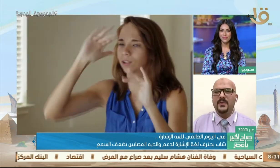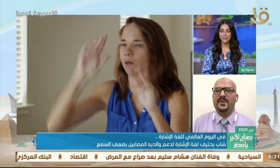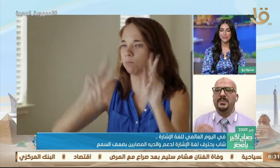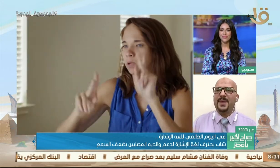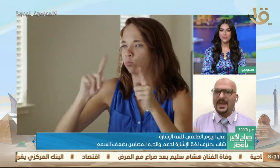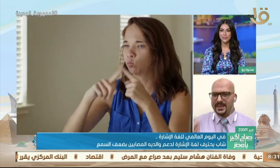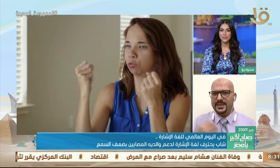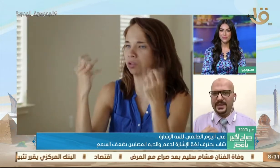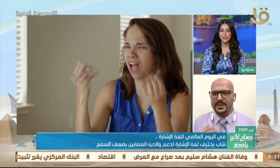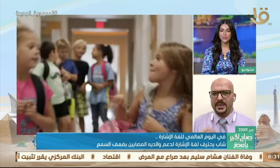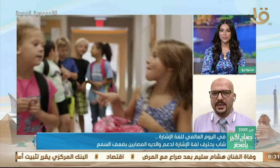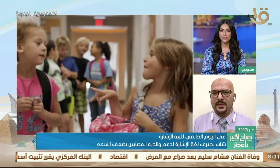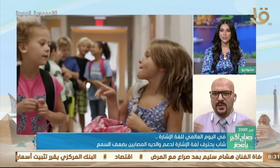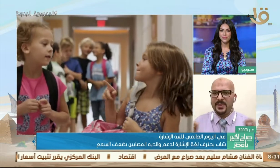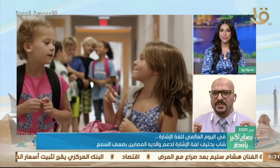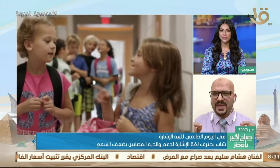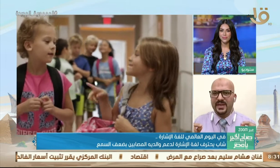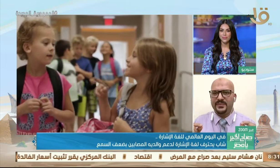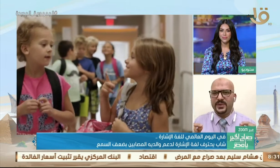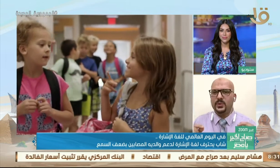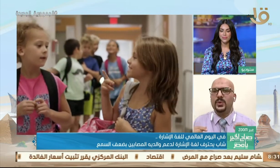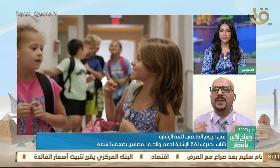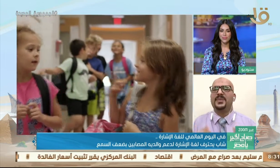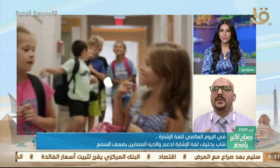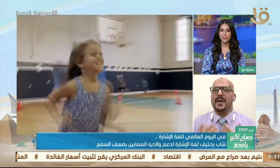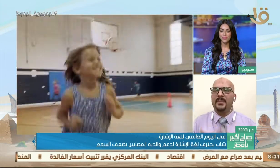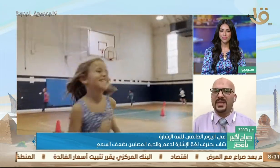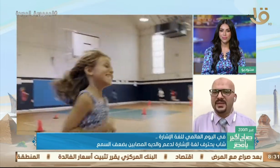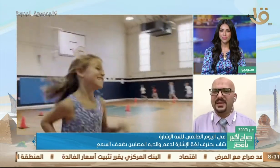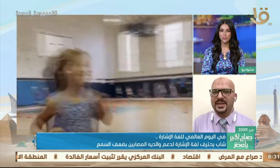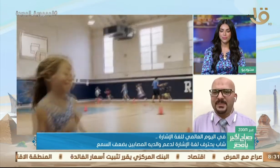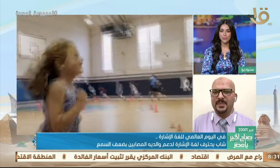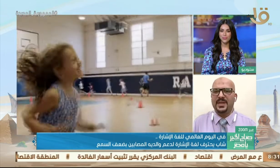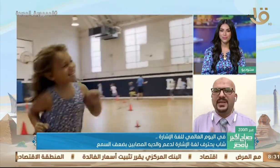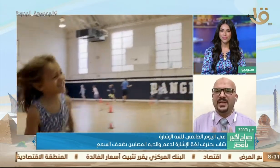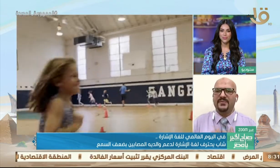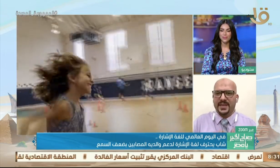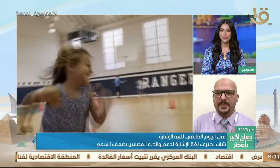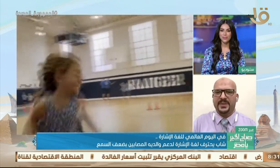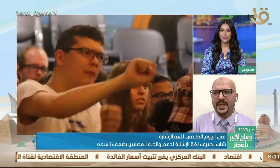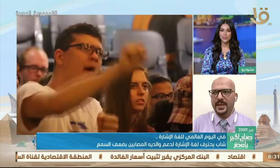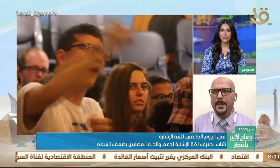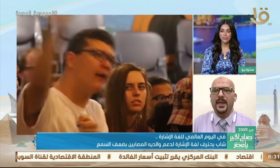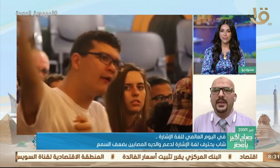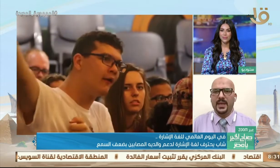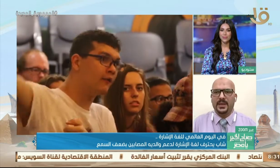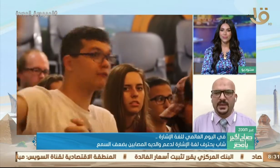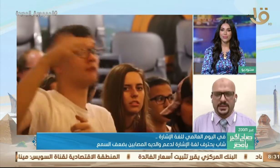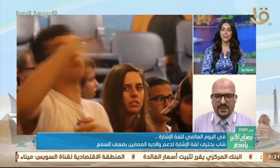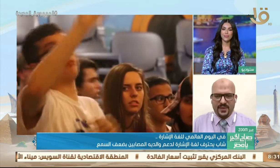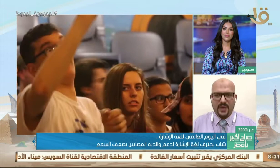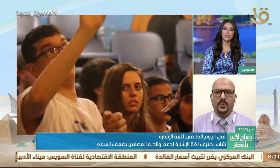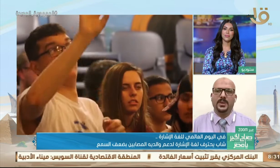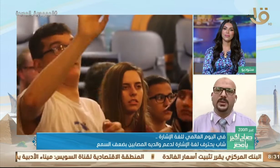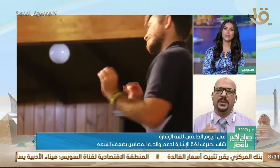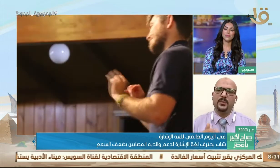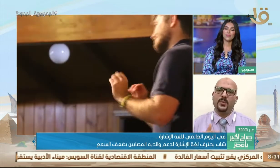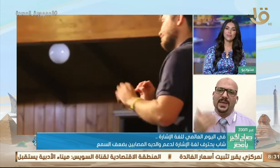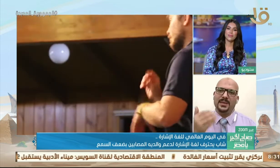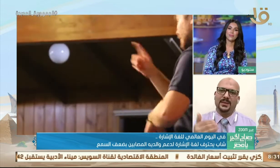نفسه، فبيبعت لي الرابط بتاع الفيديو وانا ابدا بعمليه الترجمه من خلال الفريق بتاعي داخل